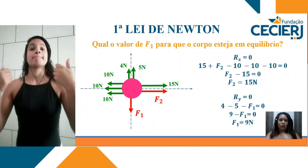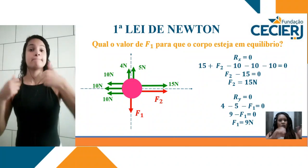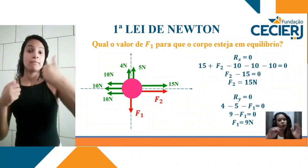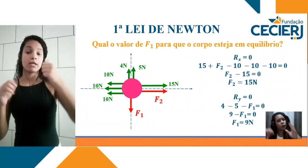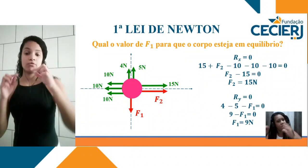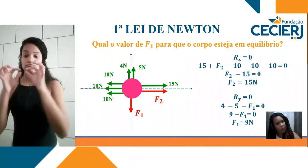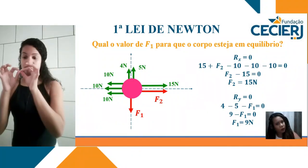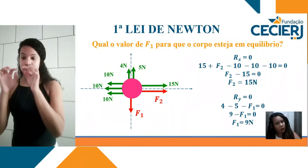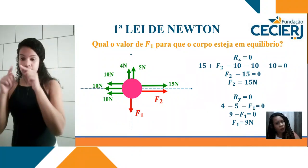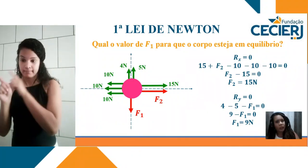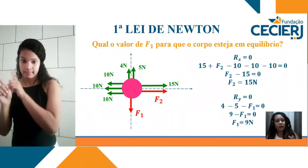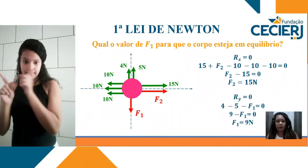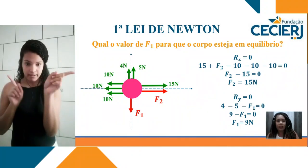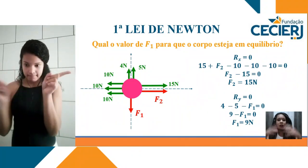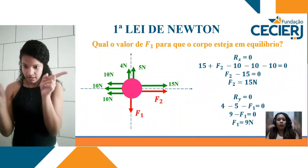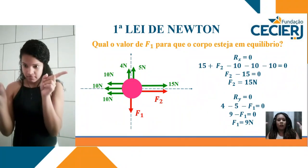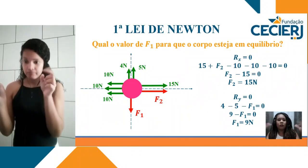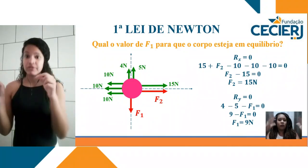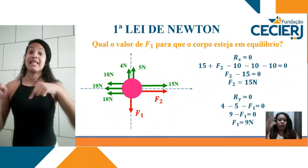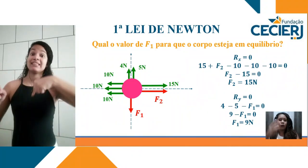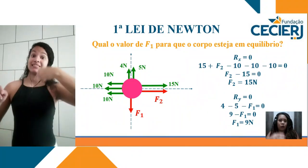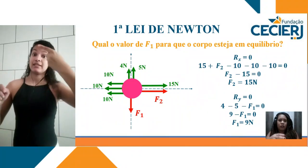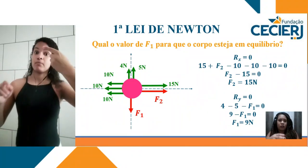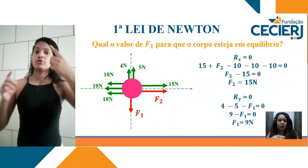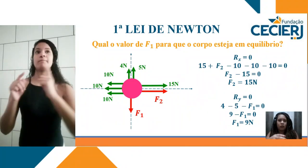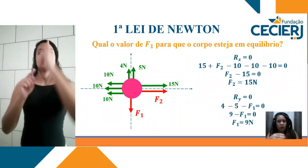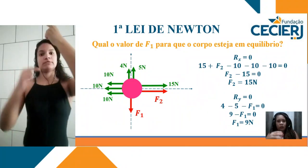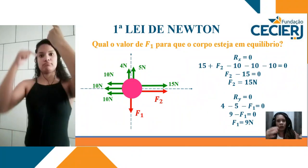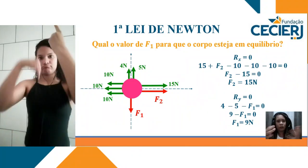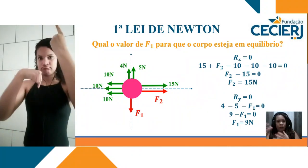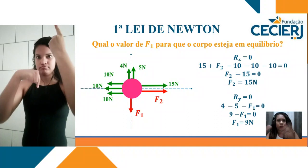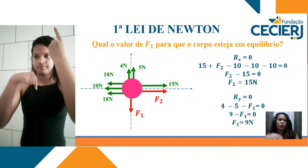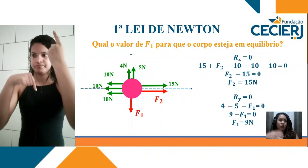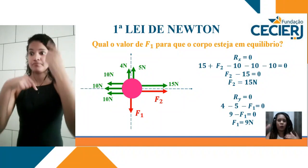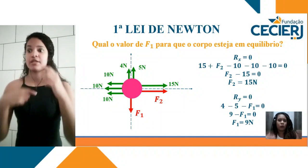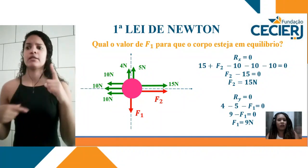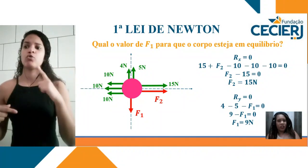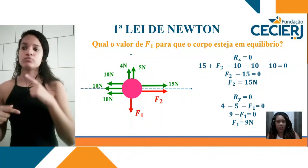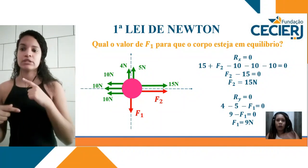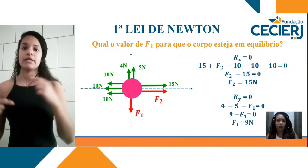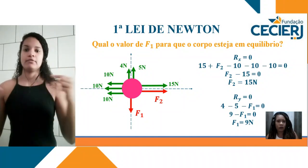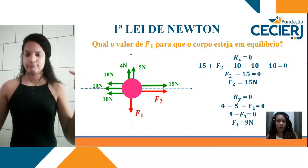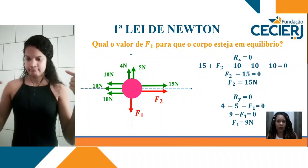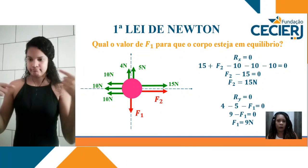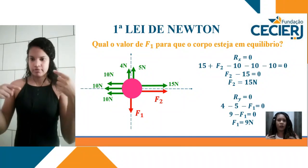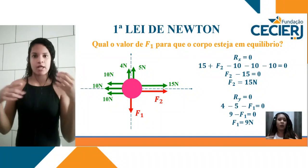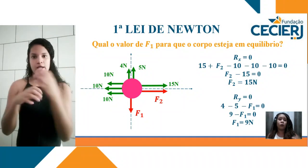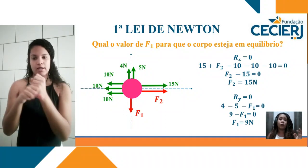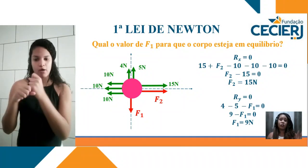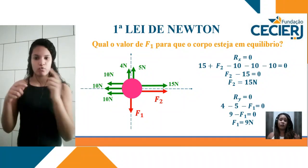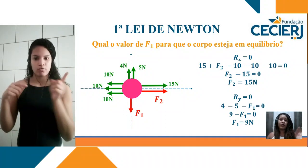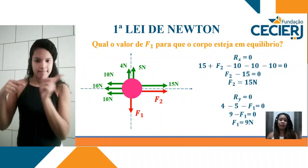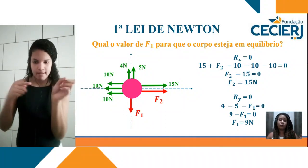horizontal, faz todas as contas por vertical. E aí você vai ter tanto forças resultantes ou não na vertical quanto na horizontal.